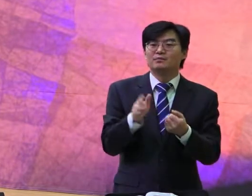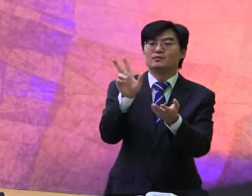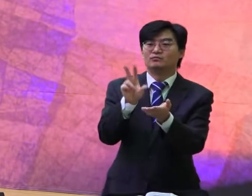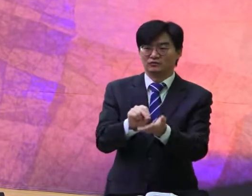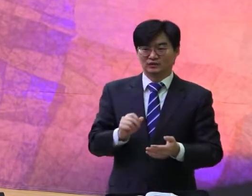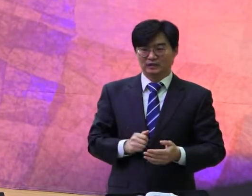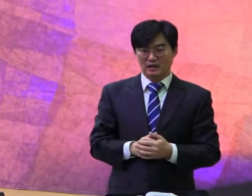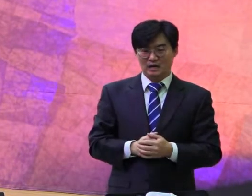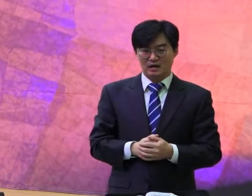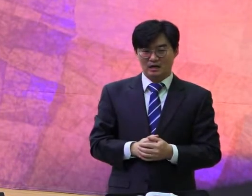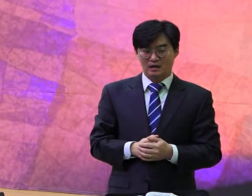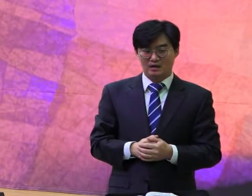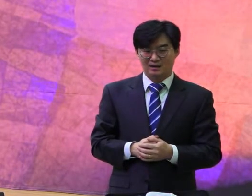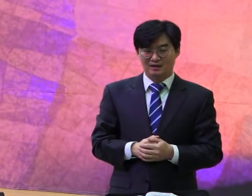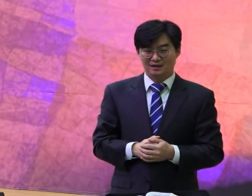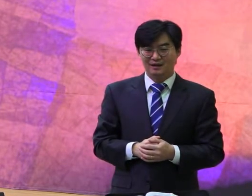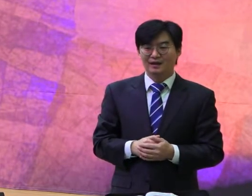것입니다.